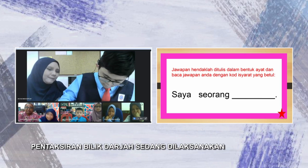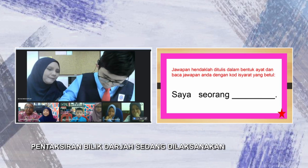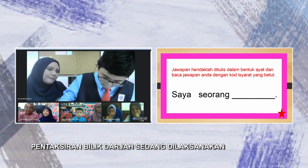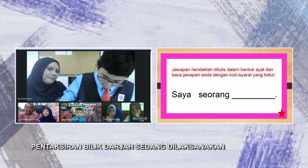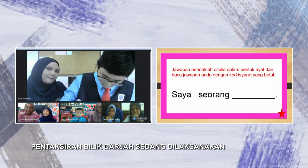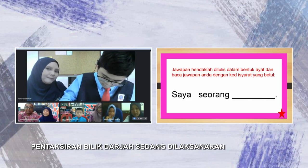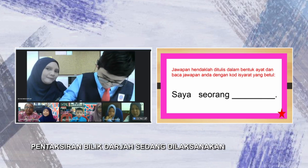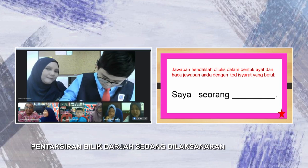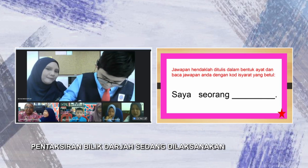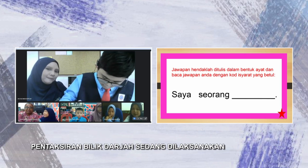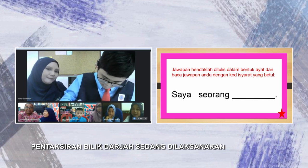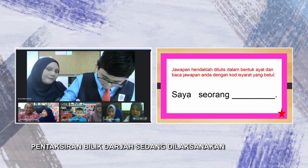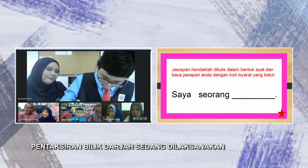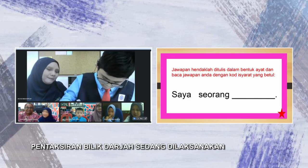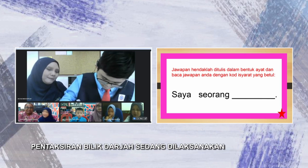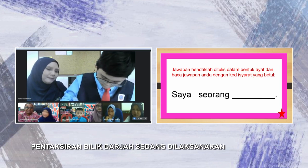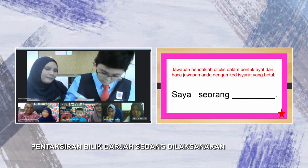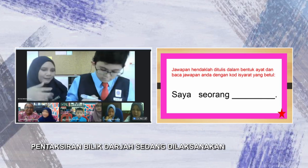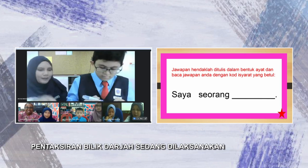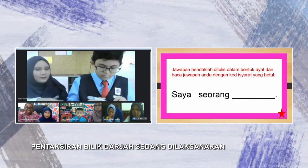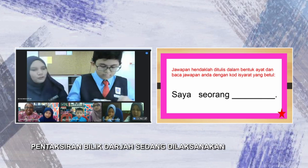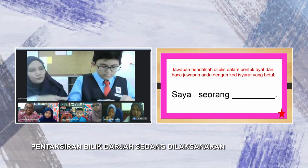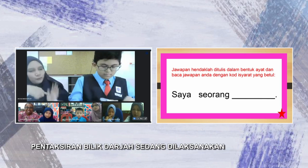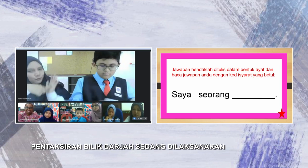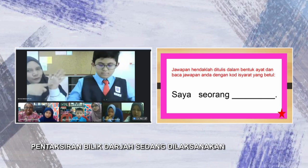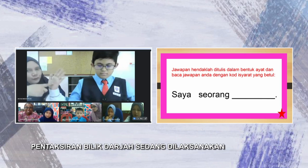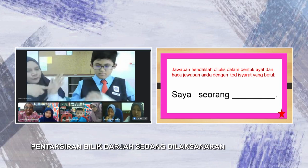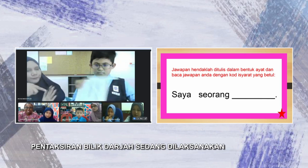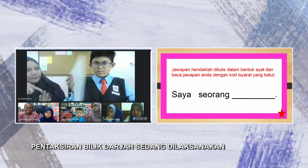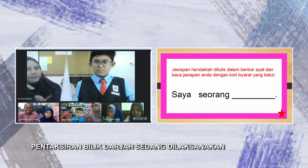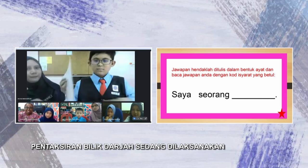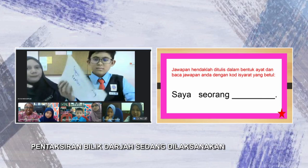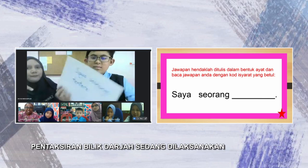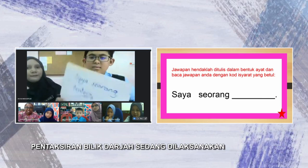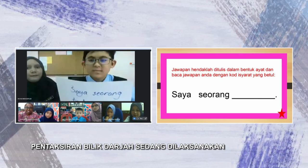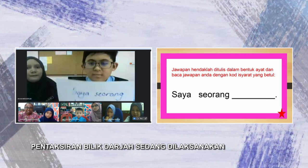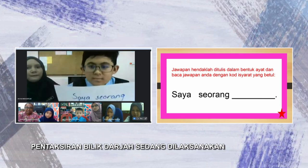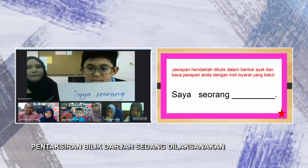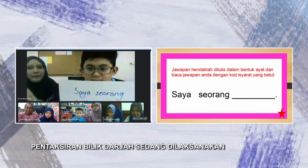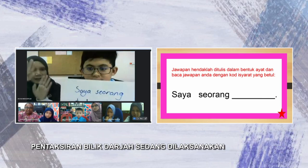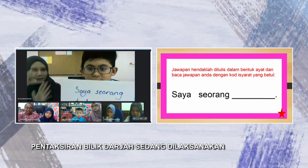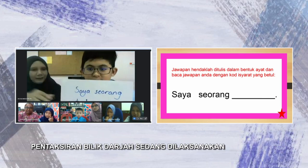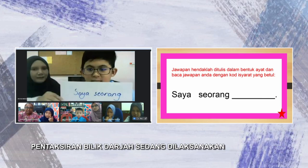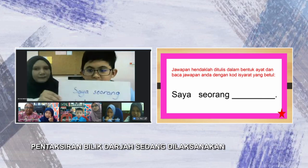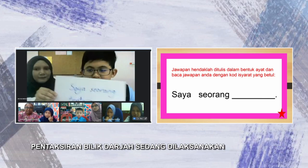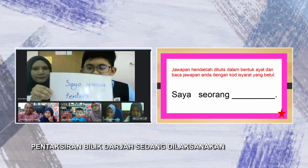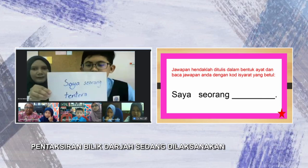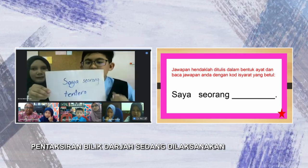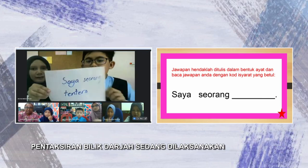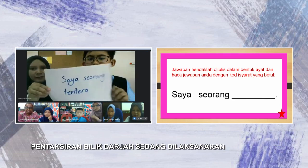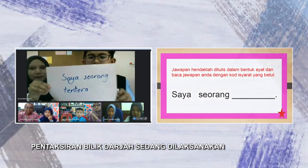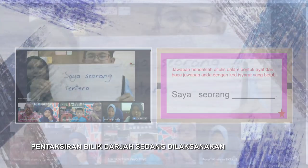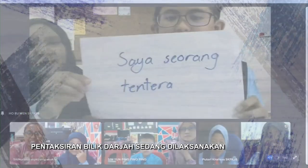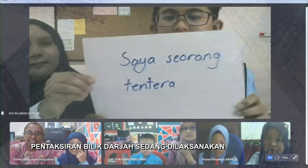Bagus. Mesti jawab kan? Saya seorang apa? Dalam ayat lengkap. Silakan Ruin. Wah, atas